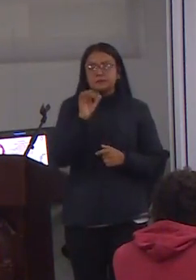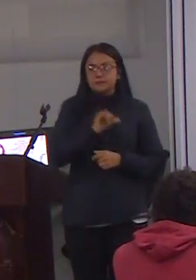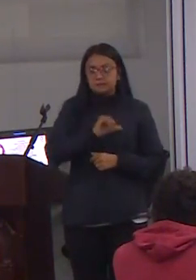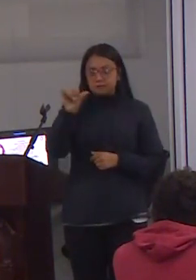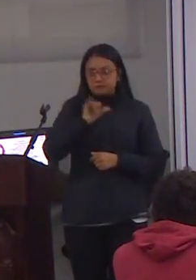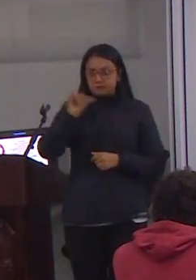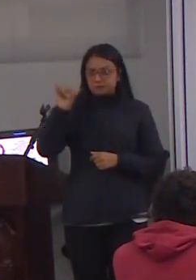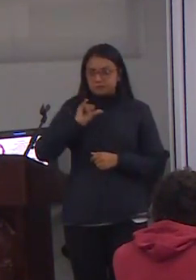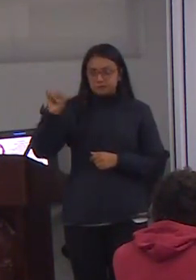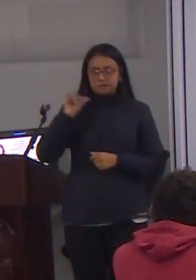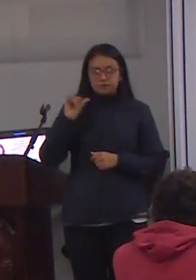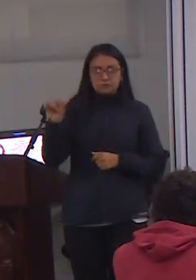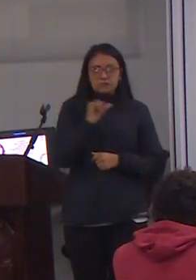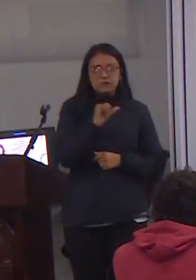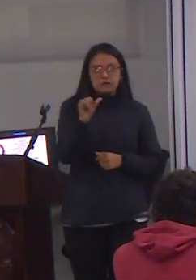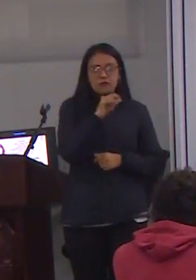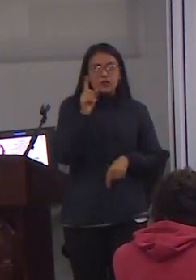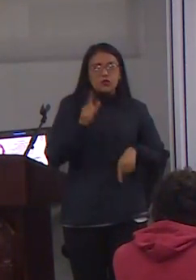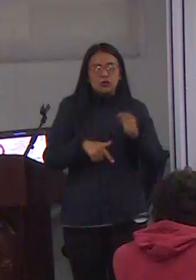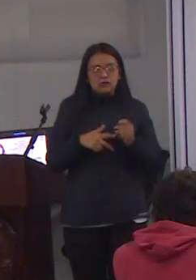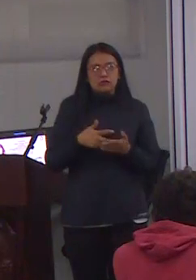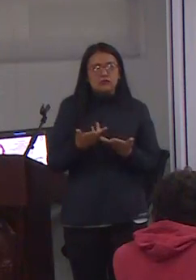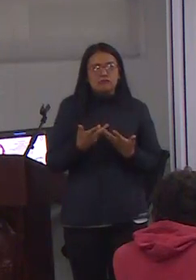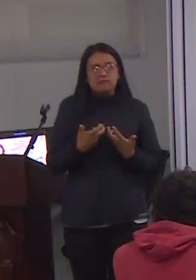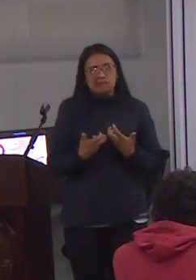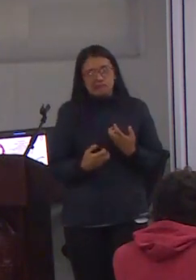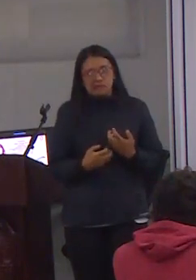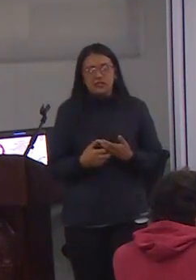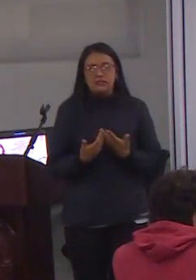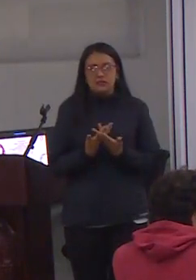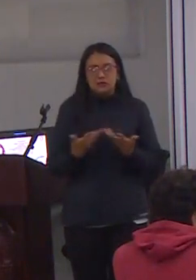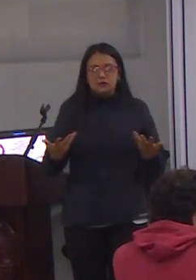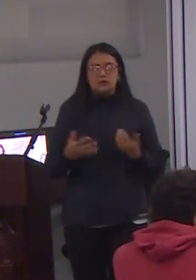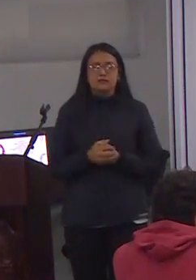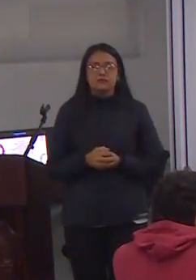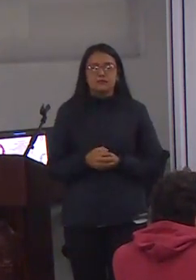todos somos chuequitos ¿sí? entonces